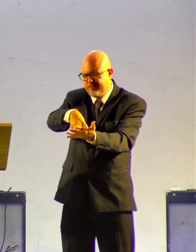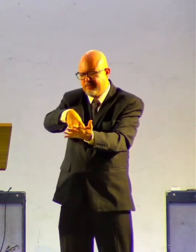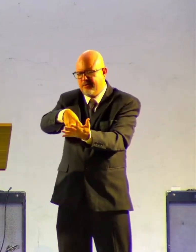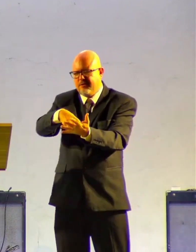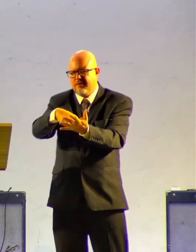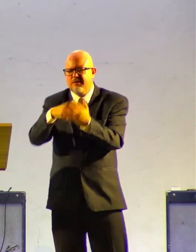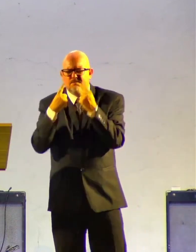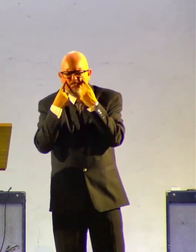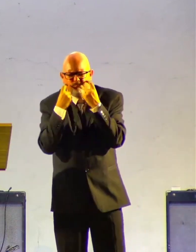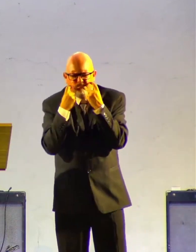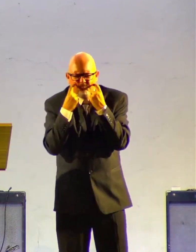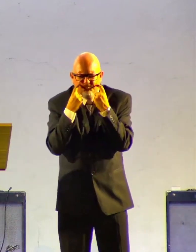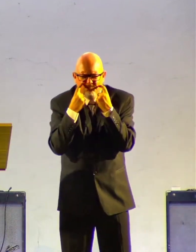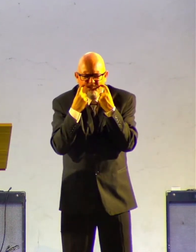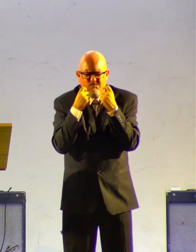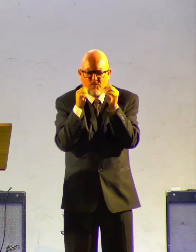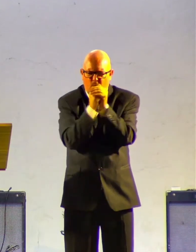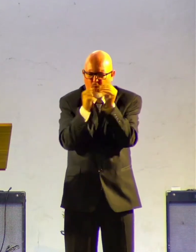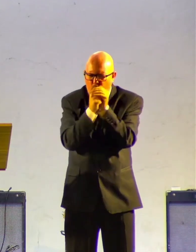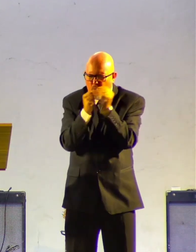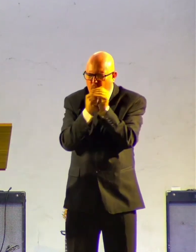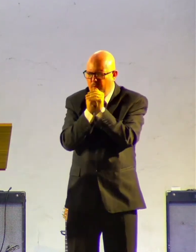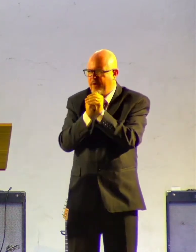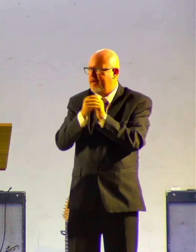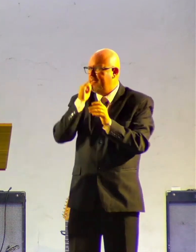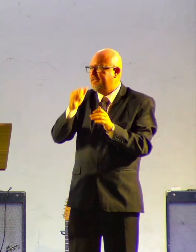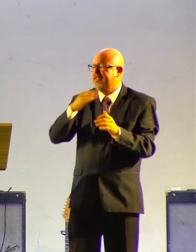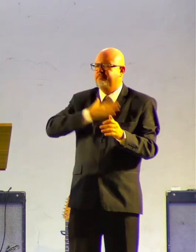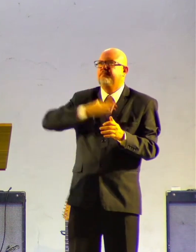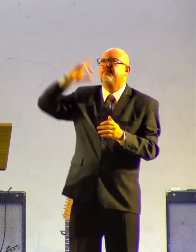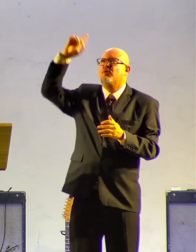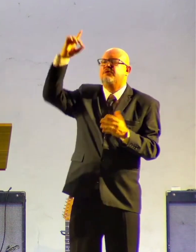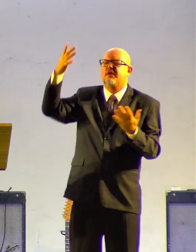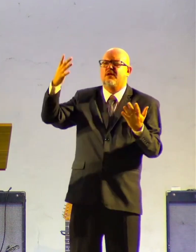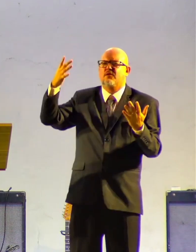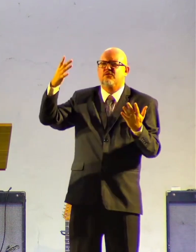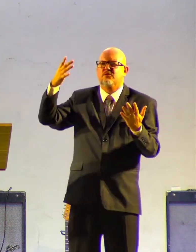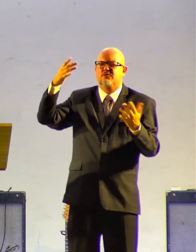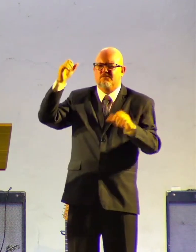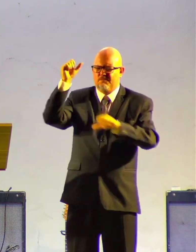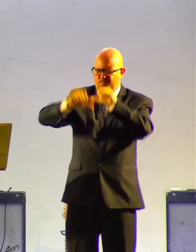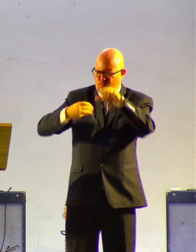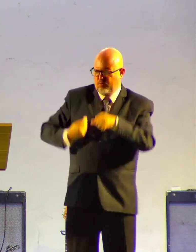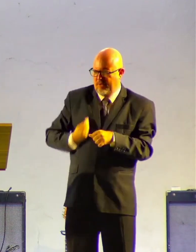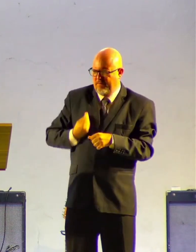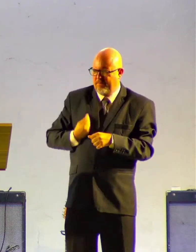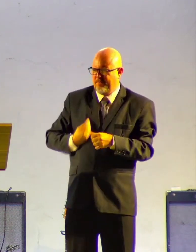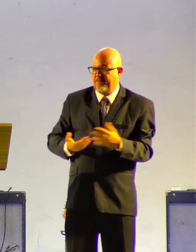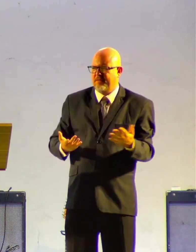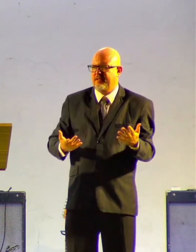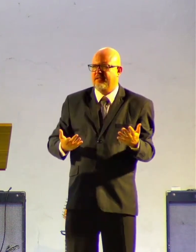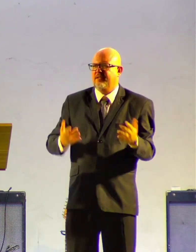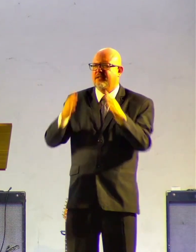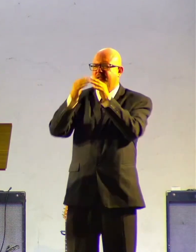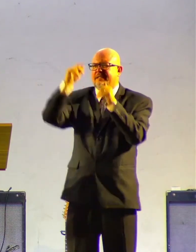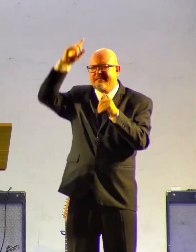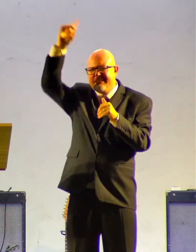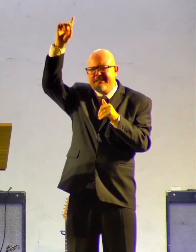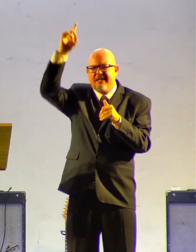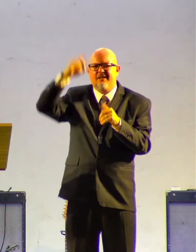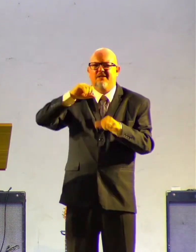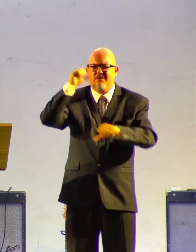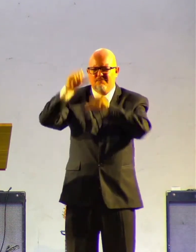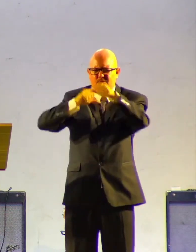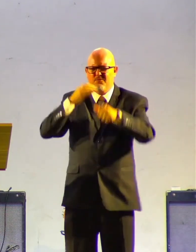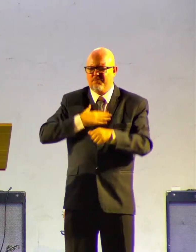chão, chorando, orando, e dizendo: meu Deus, dobra a minha vida, oh meu Deus, dobra a minha vida, meu